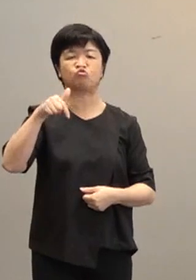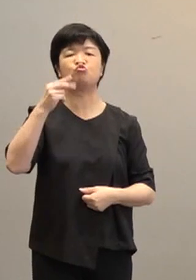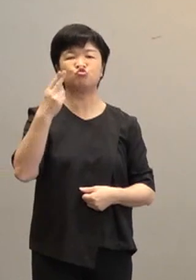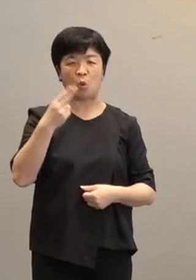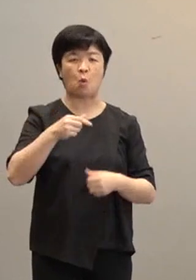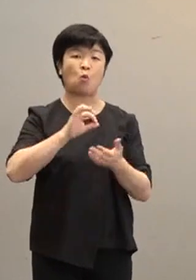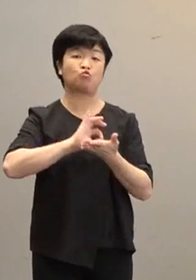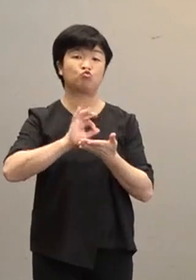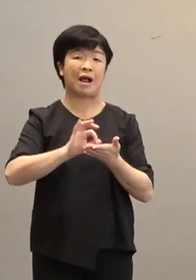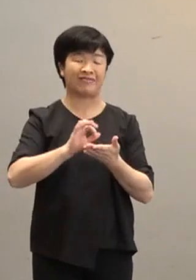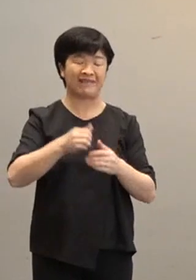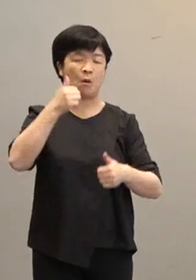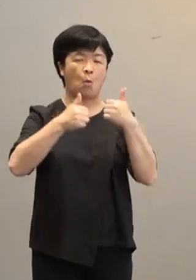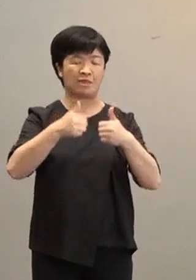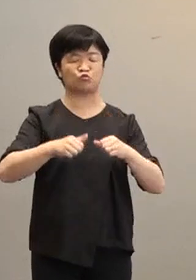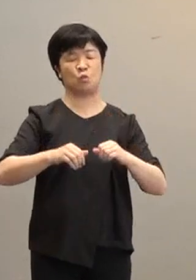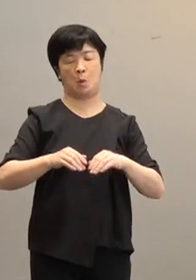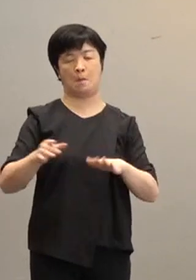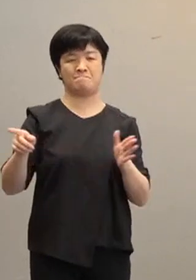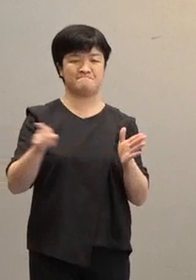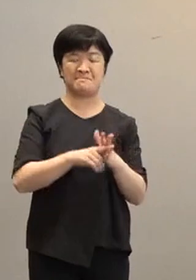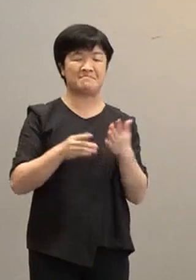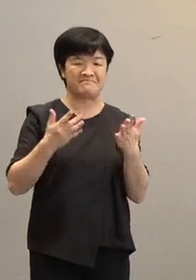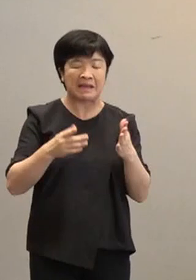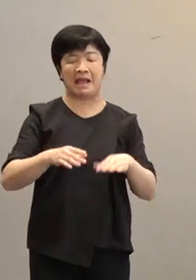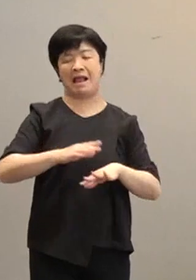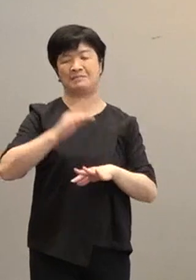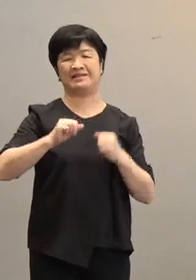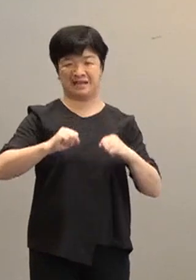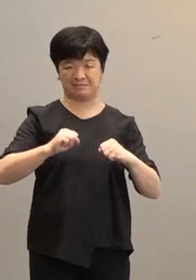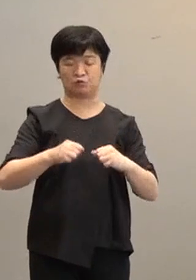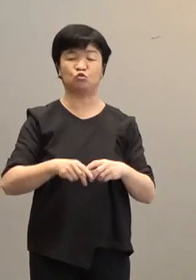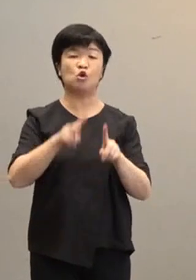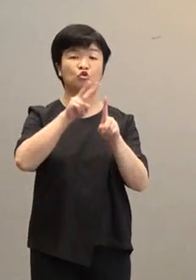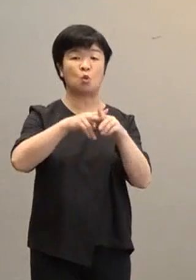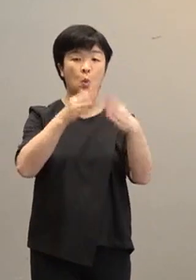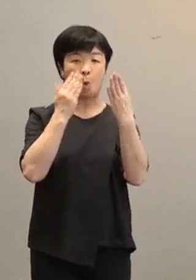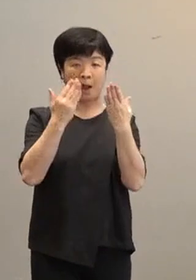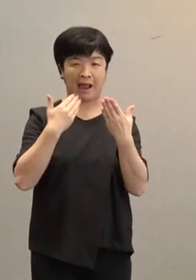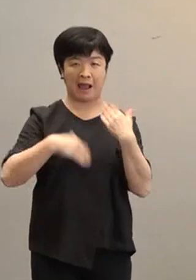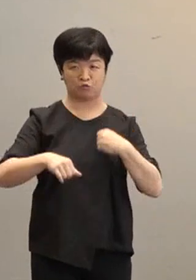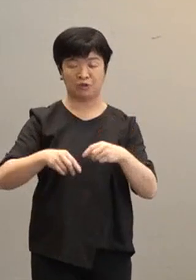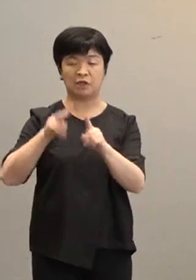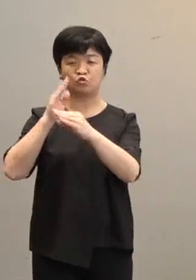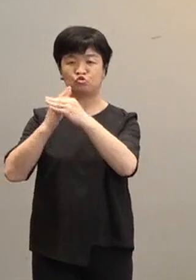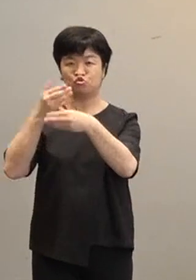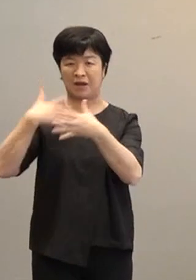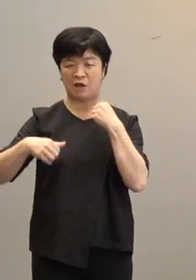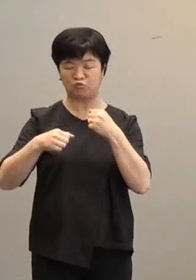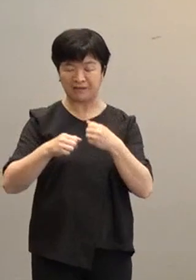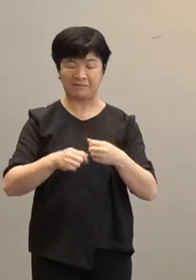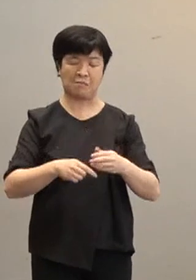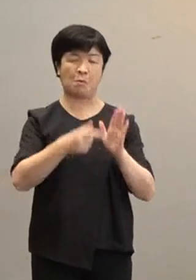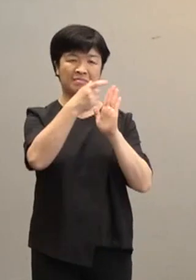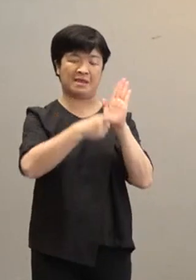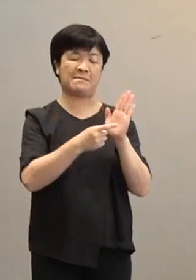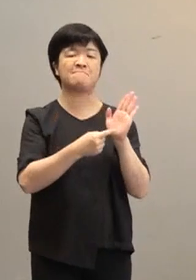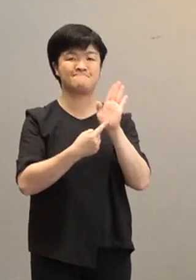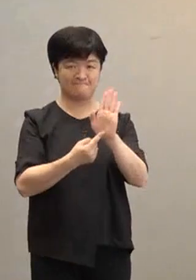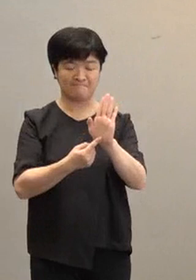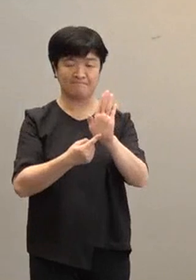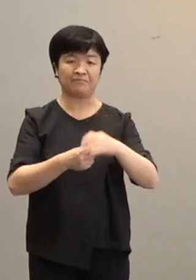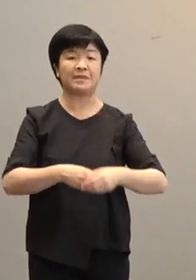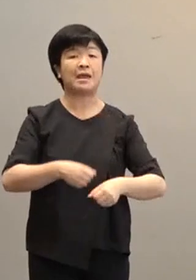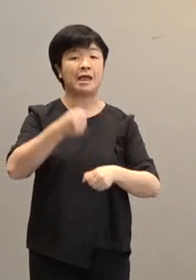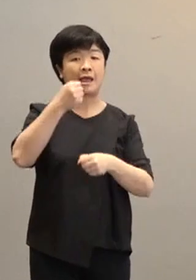します。まず小中学生のコンテストについて紹介をいたします。テーマはマインクラフトで建設の